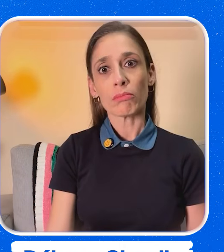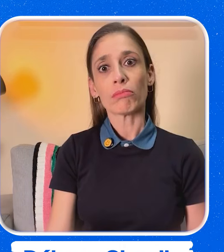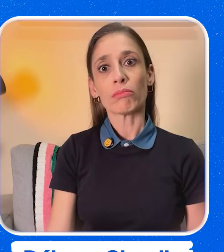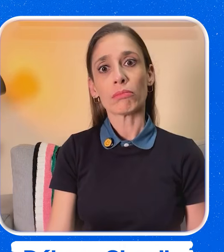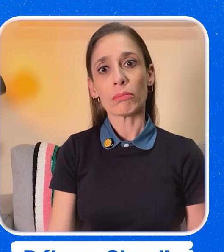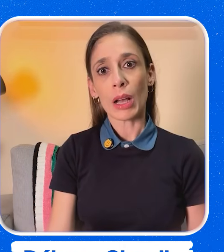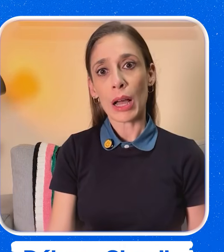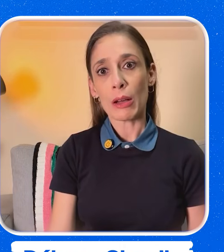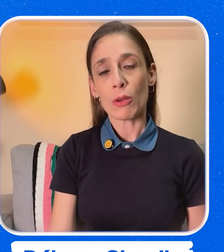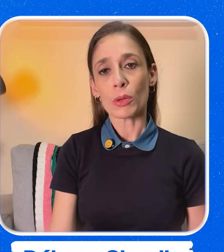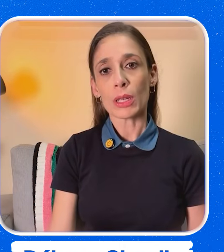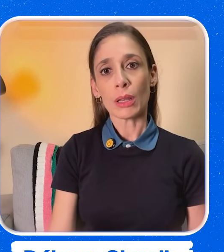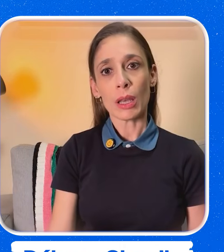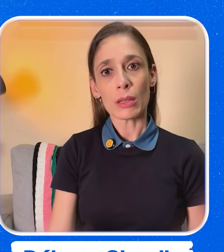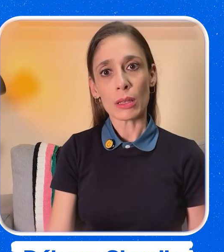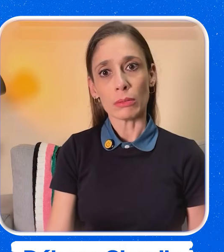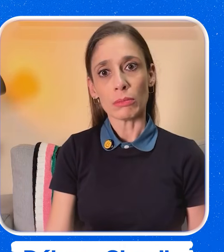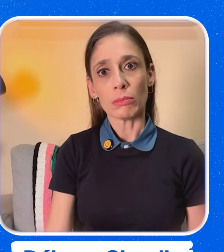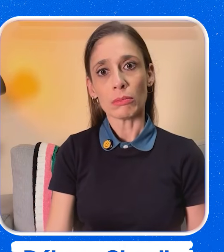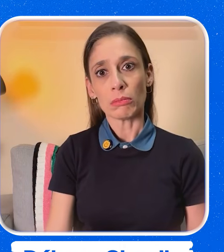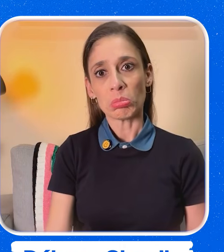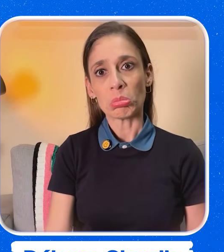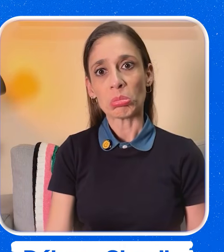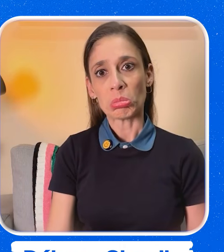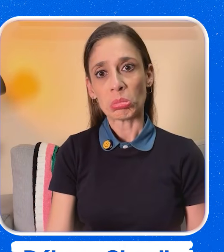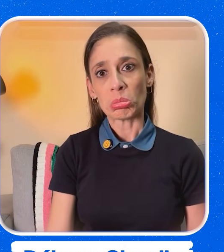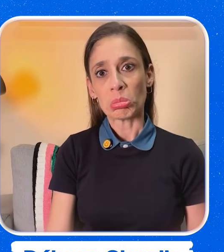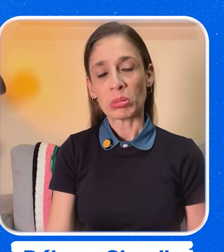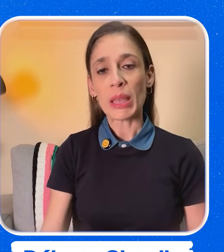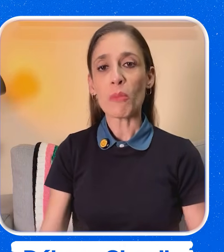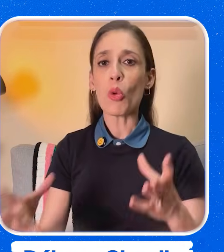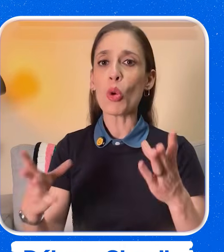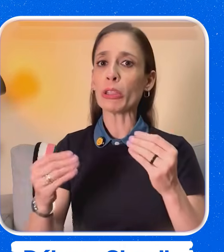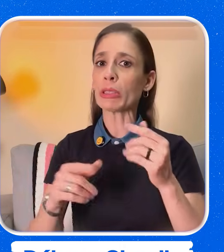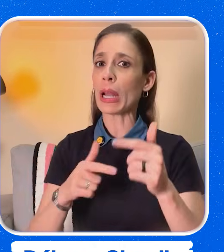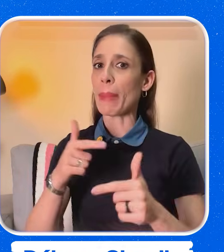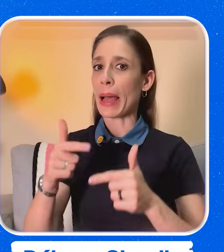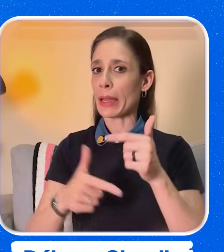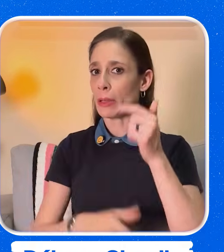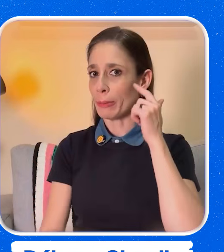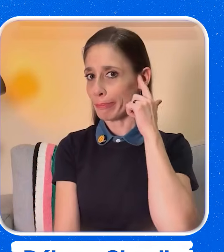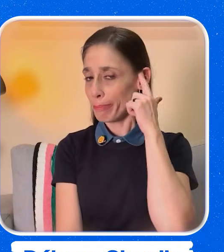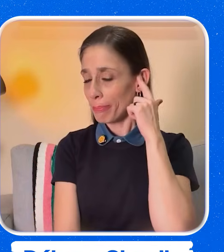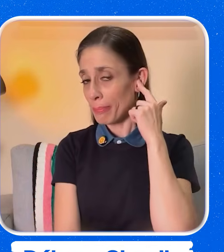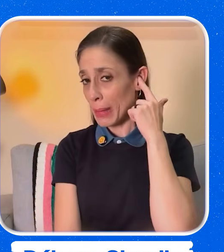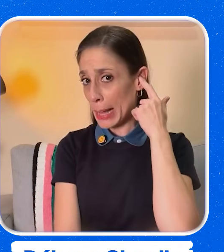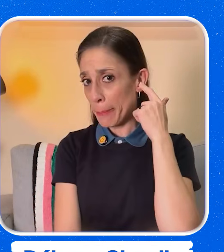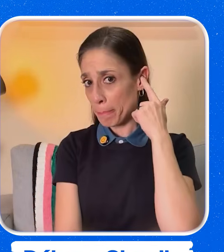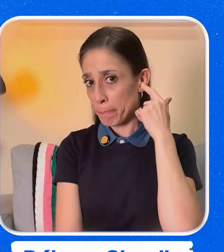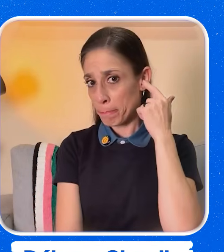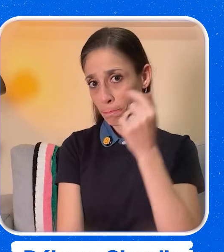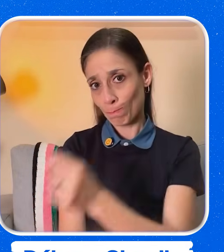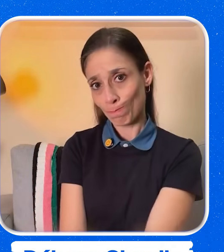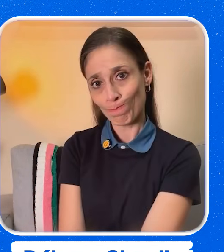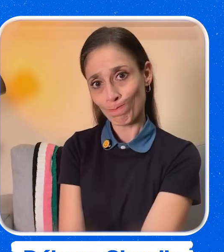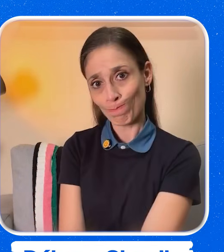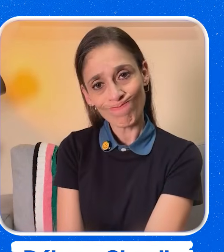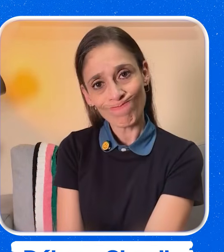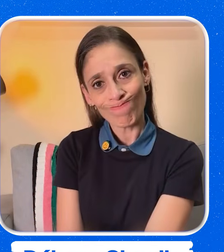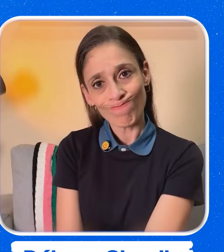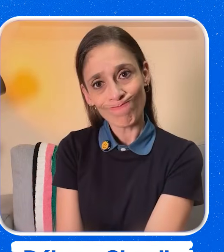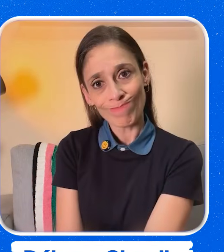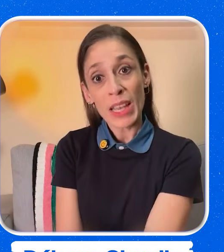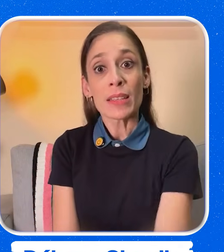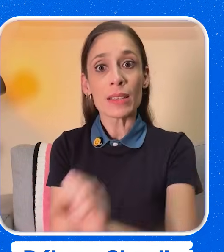sabe? Ah, com certeza. Tem muito trabalho, E eu também tá? quero ir tatuar